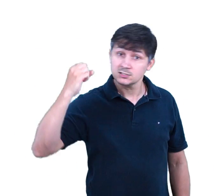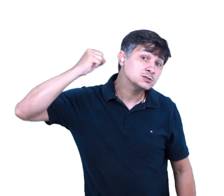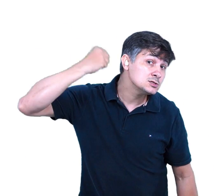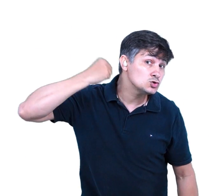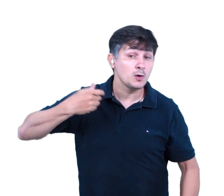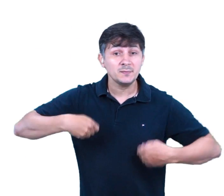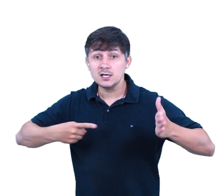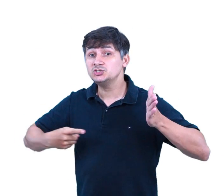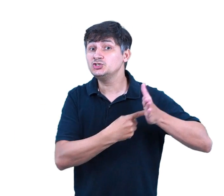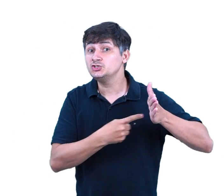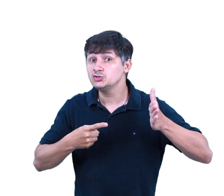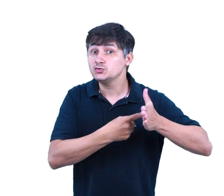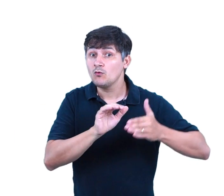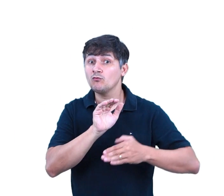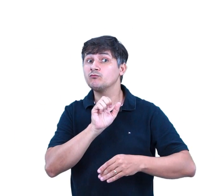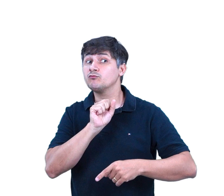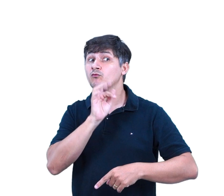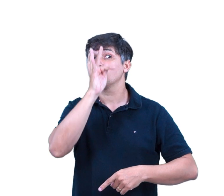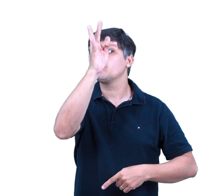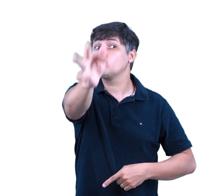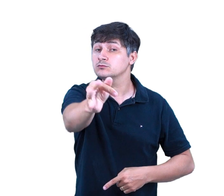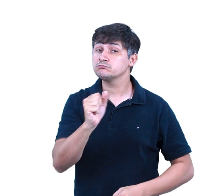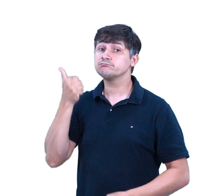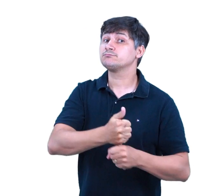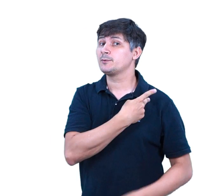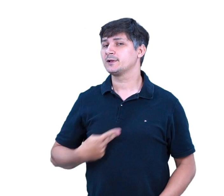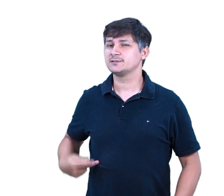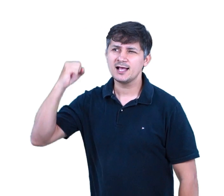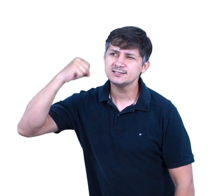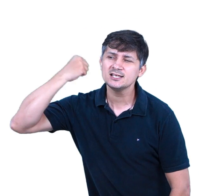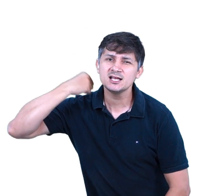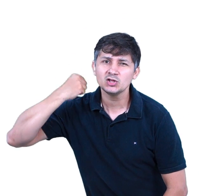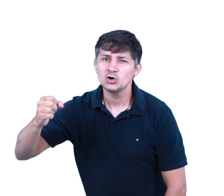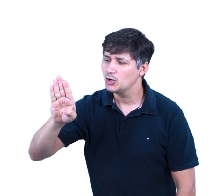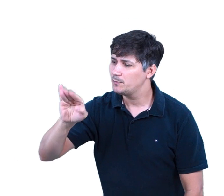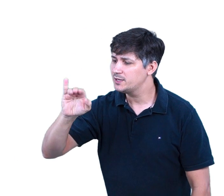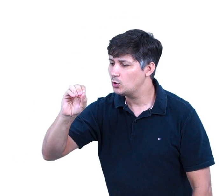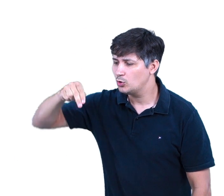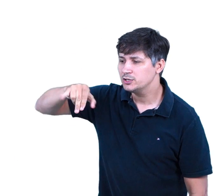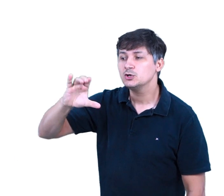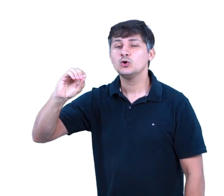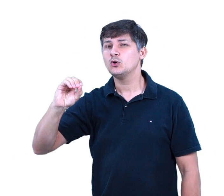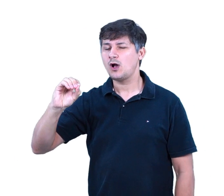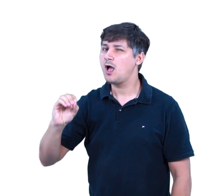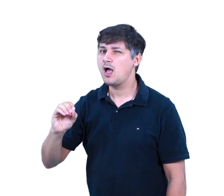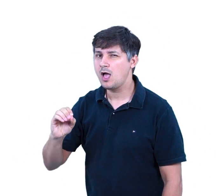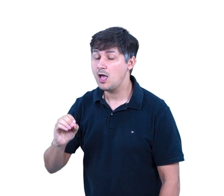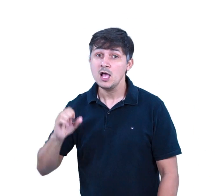Eram chamados senadores biônicos. Assim, os militares garantiam forte apoio e maioria dentro do Senado